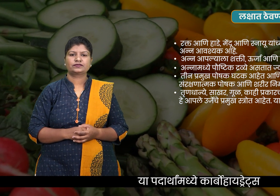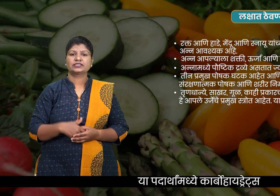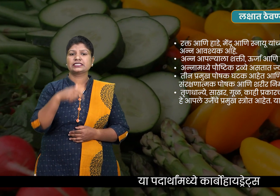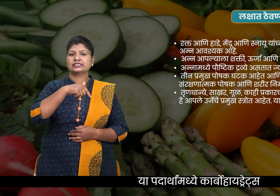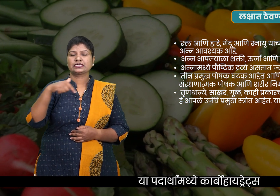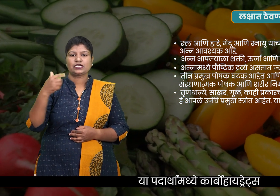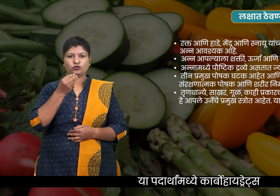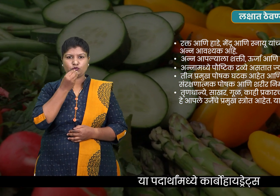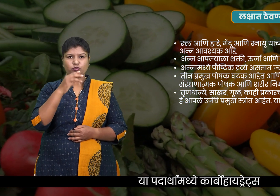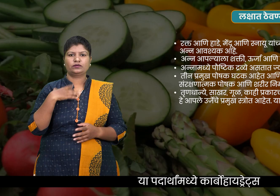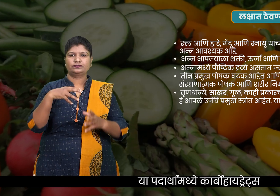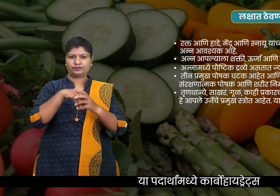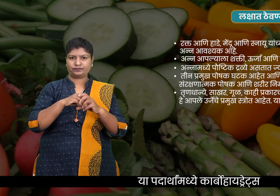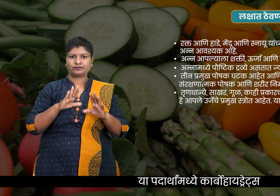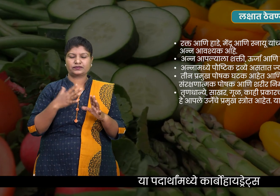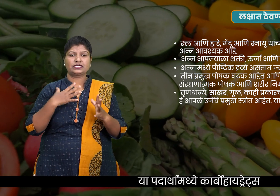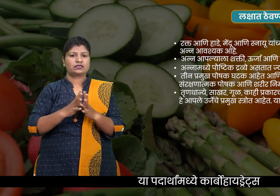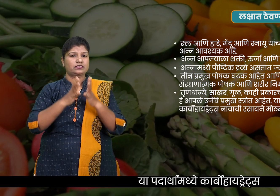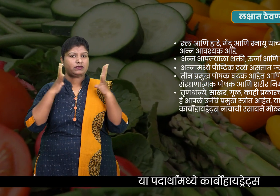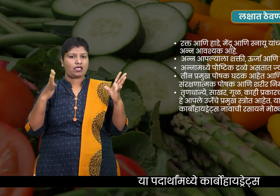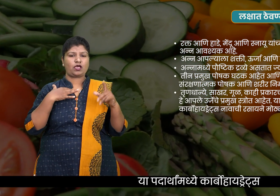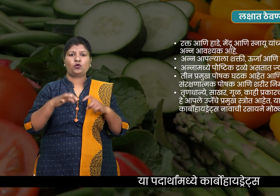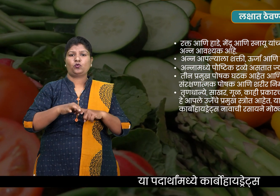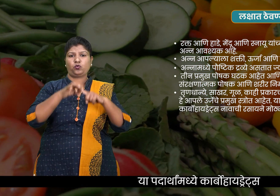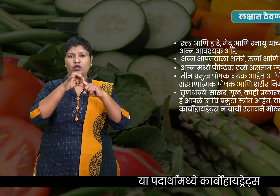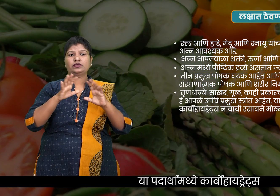या पदार्थांमध्ये कार्बोहायड्रेट्स